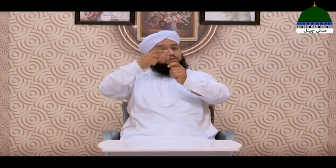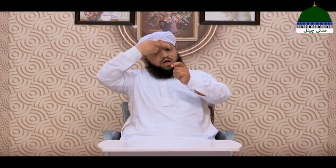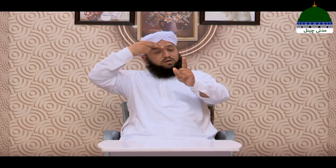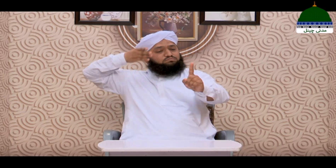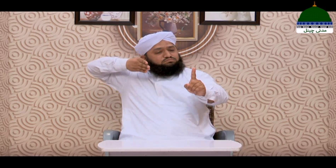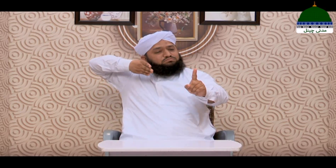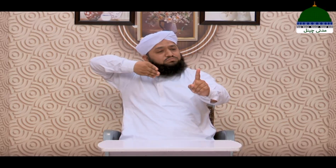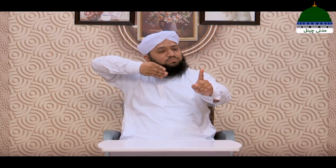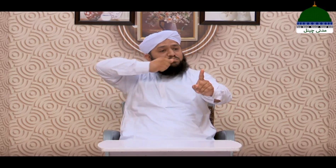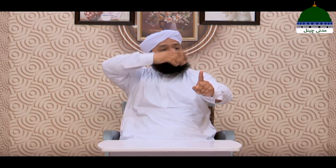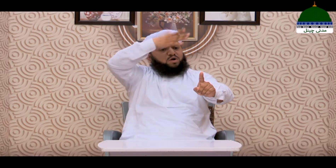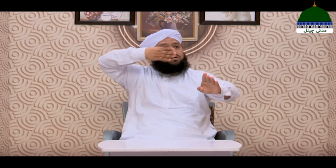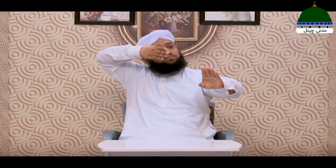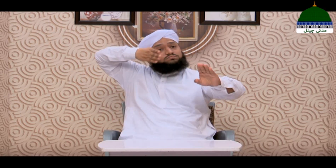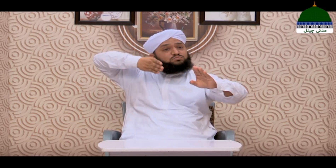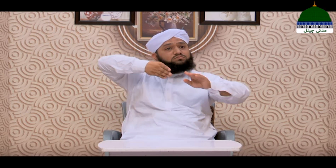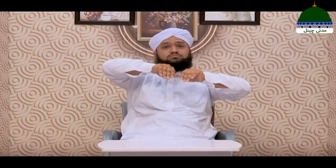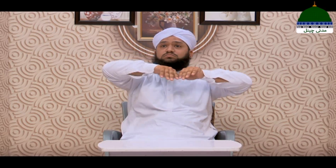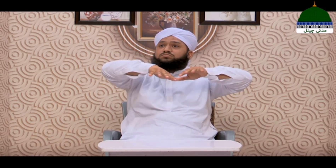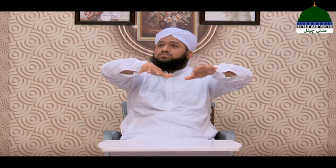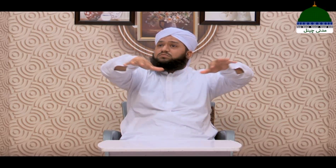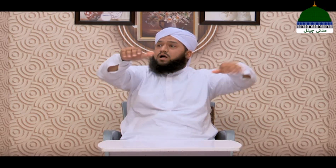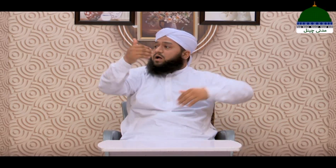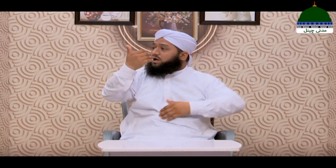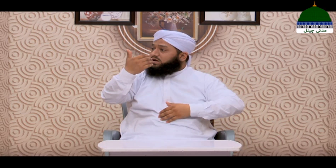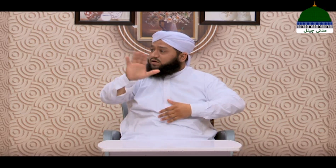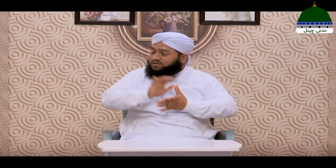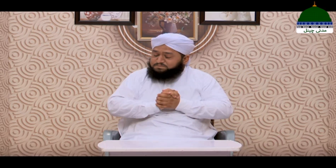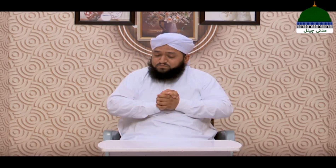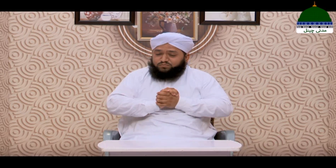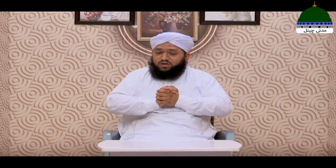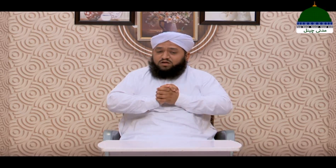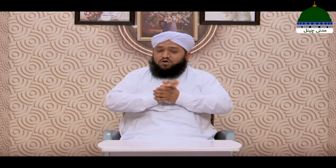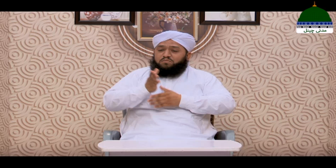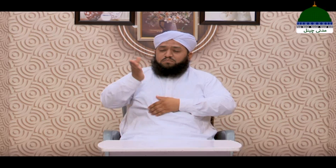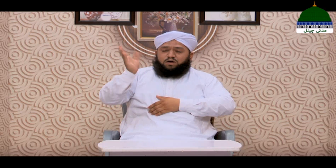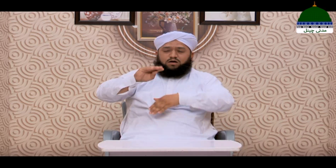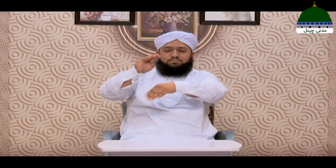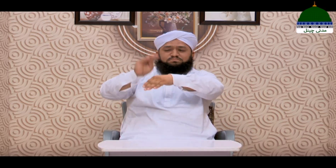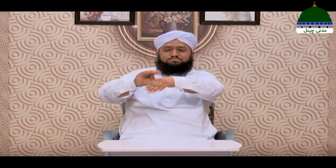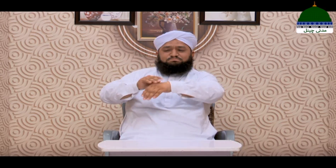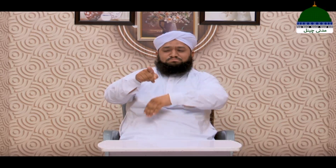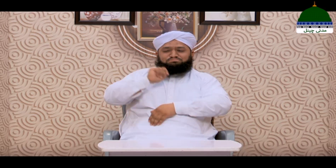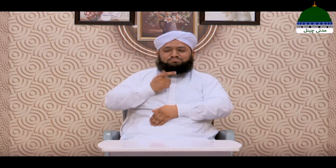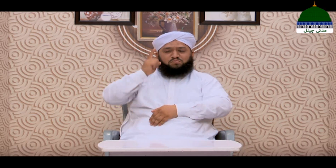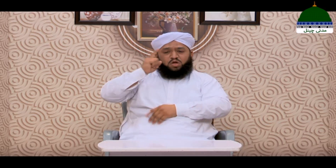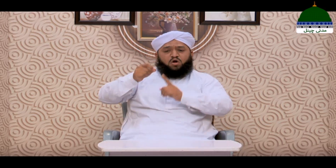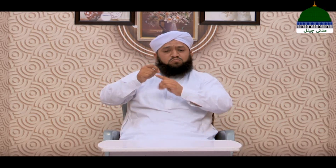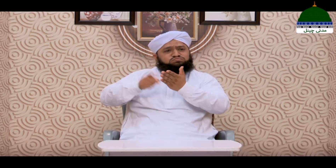دریائے دجلہ کو پار کر کے اس کے ملک میں پھیل گئے ہیں۔ پھر اس نے کہا، اے عبد المسیح، جب تلاوت کی کثرت ہو جائے